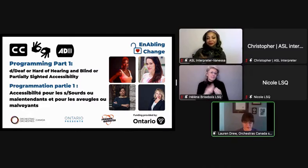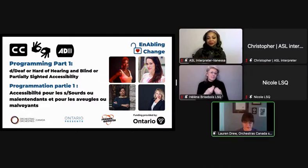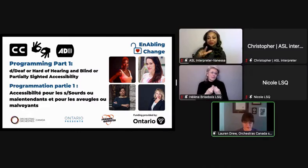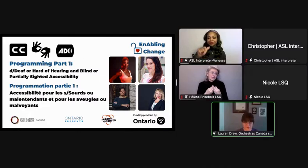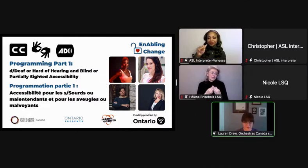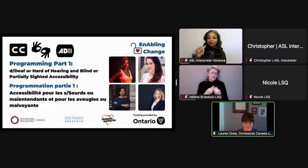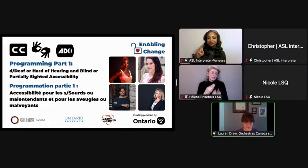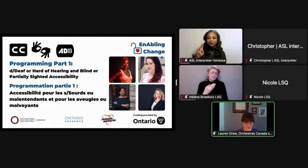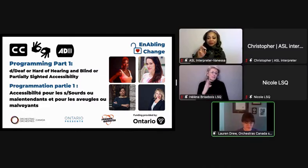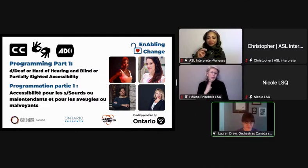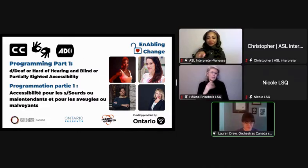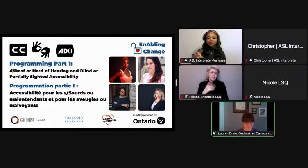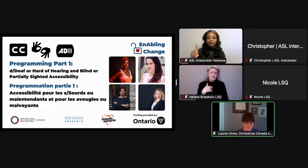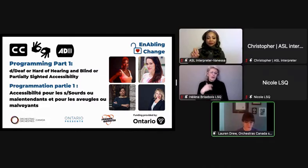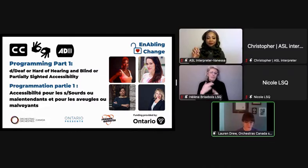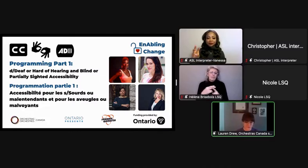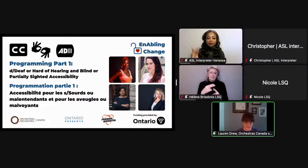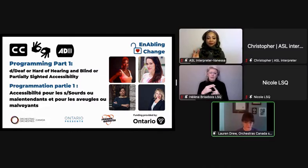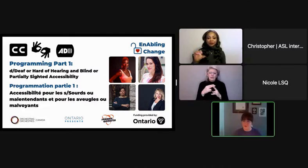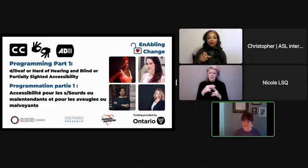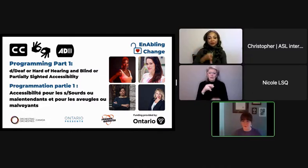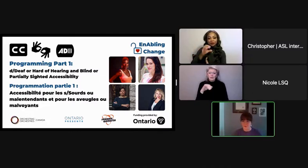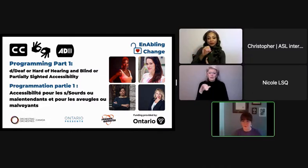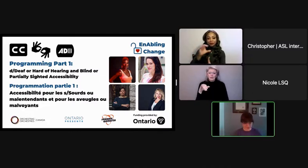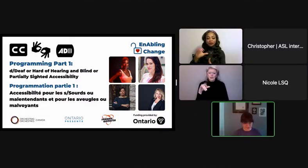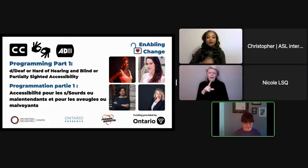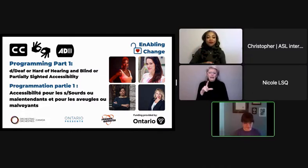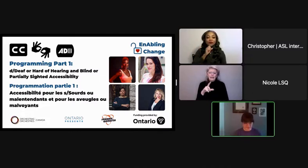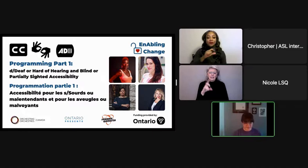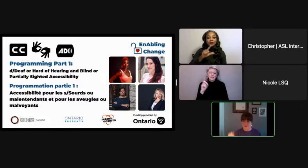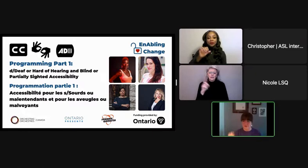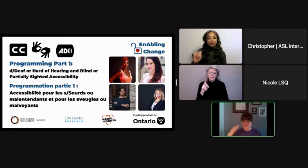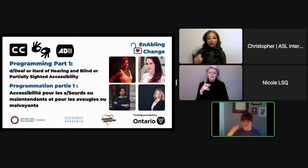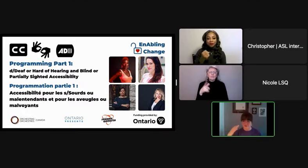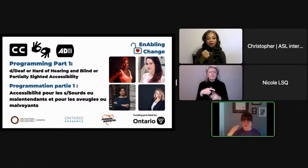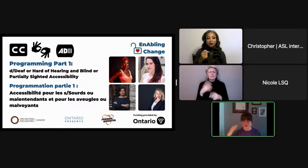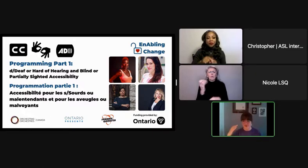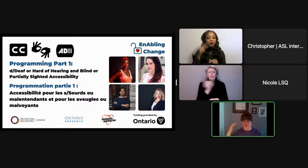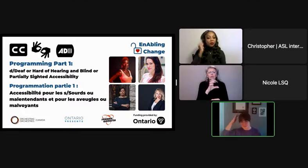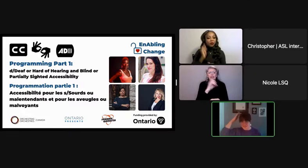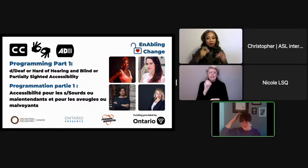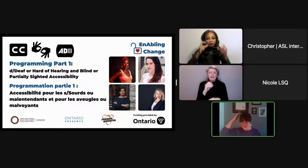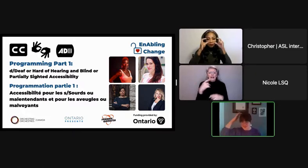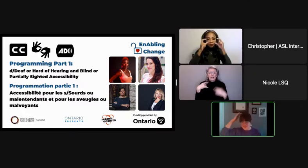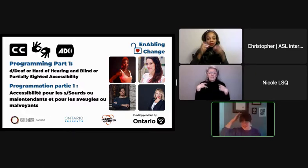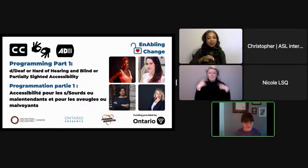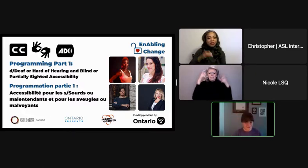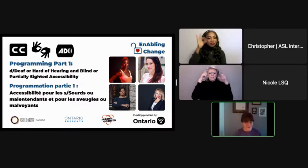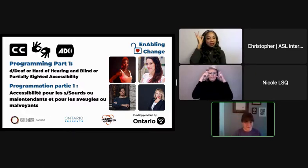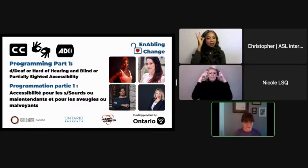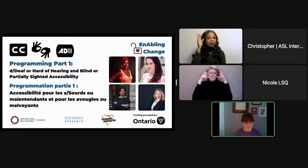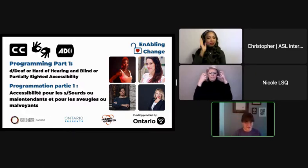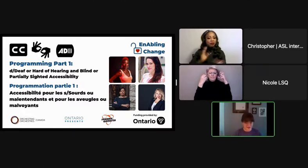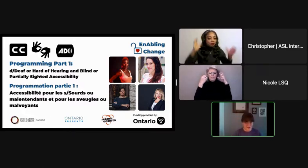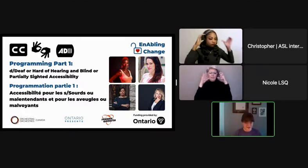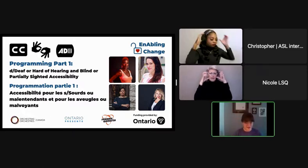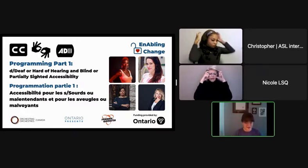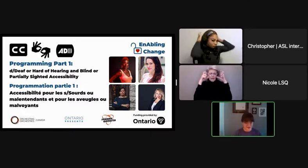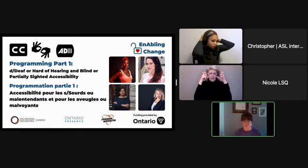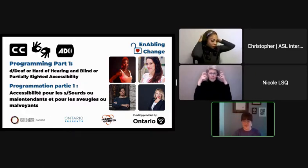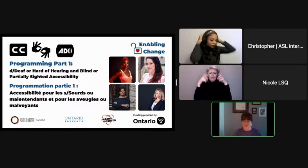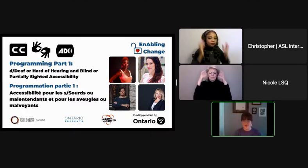Je suis Lauren Jude au Canada. Je suis une femme blanche dans la vingtaine avec des lunettes rondes à monture dorée, des cheveux bruns foncés mi-longs